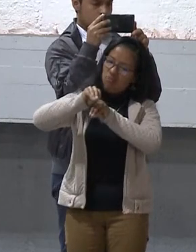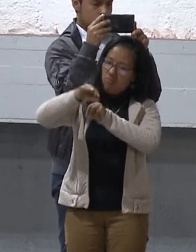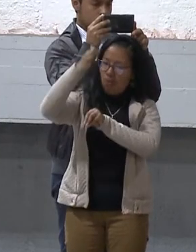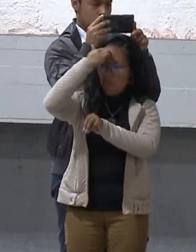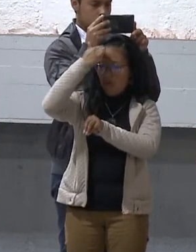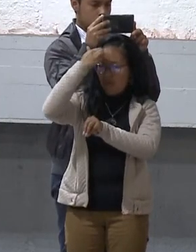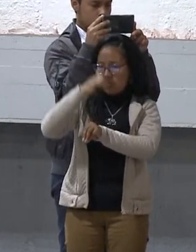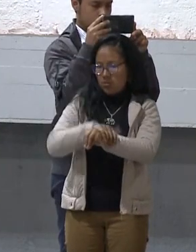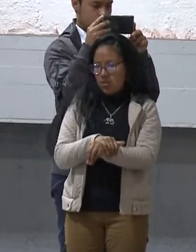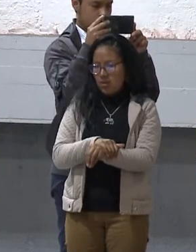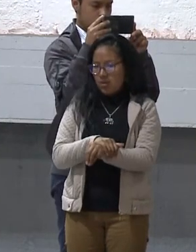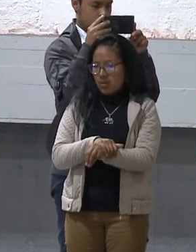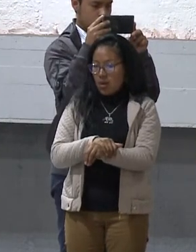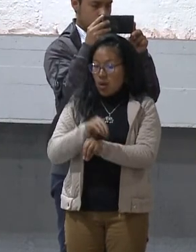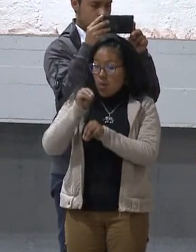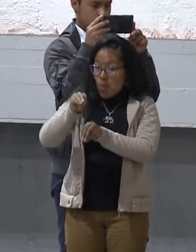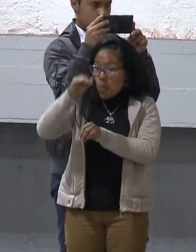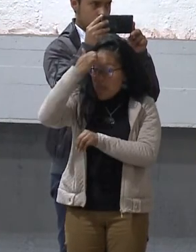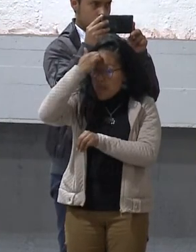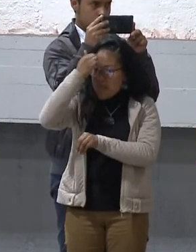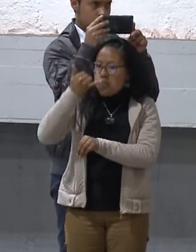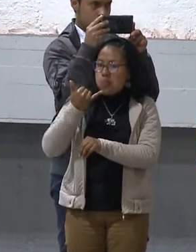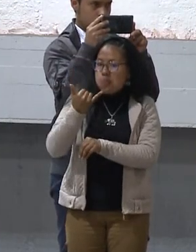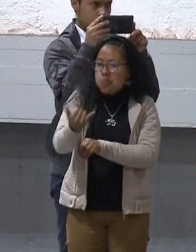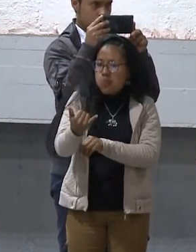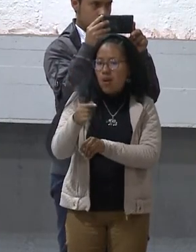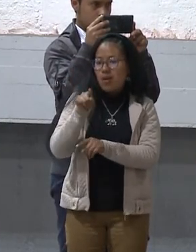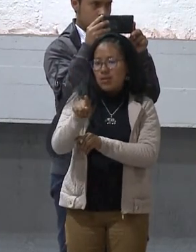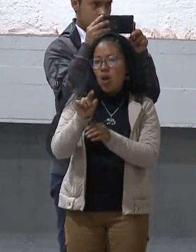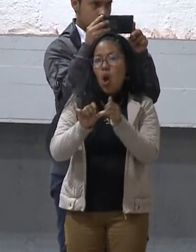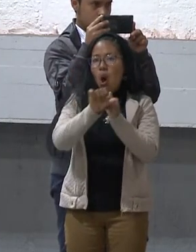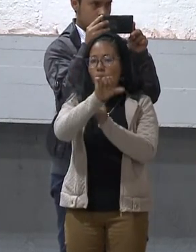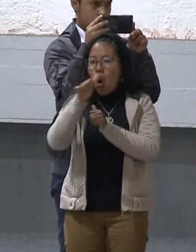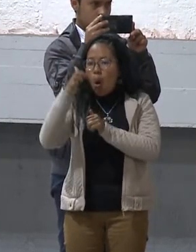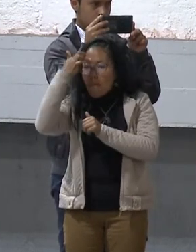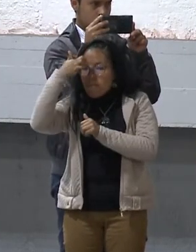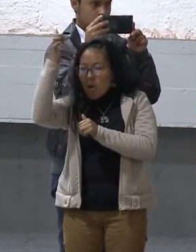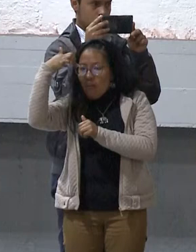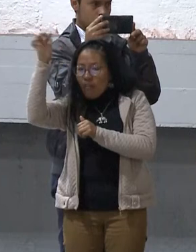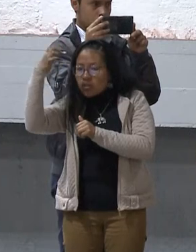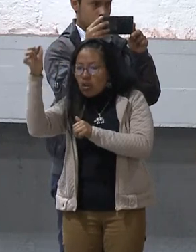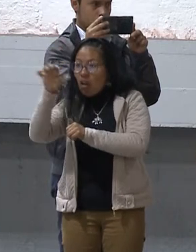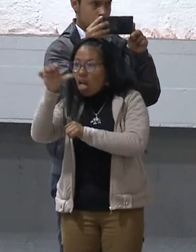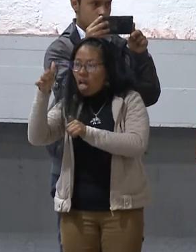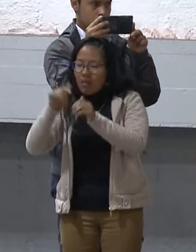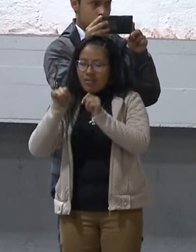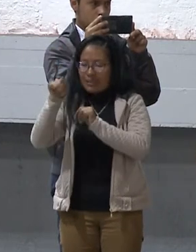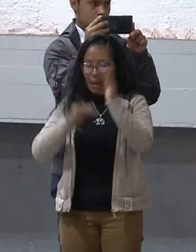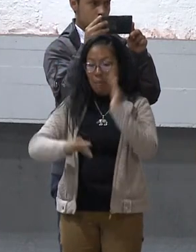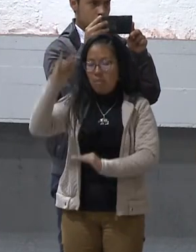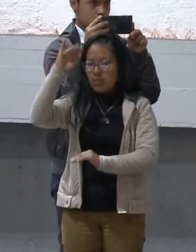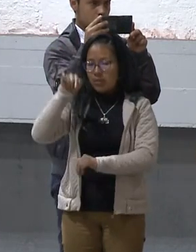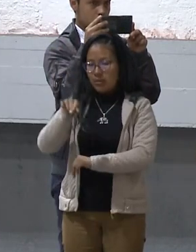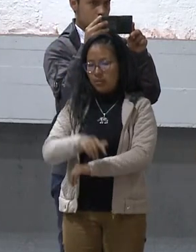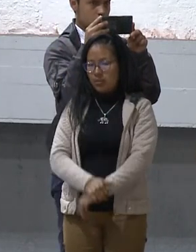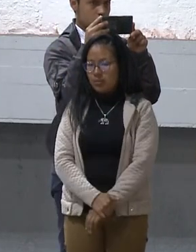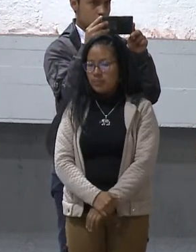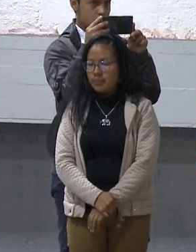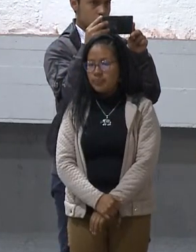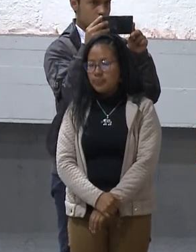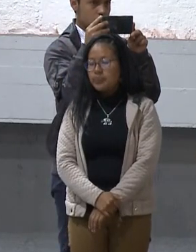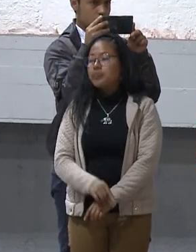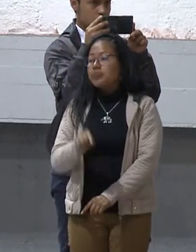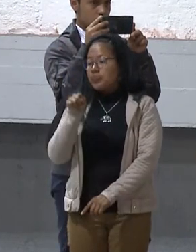cuales es imposible concebir ninguna de las profesiones que necesita la sociedad teniendo esta importancia muchos